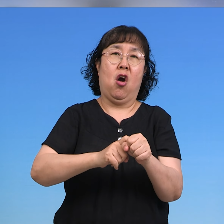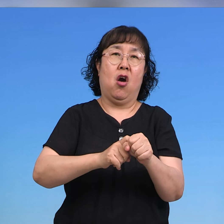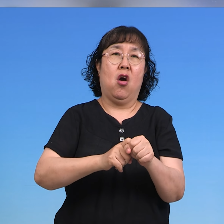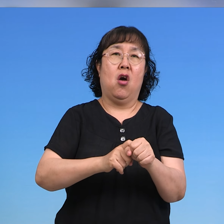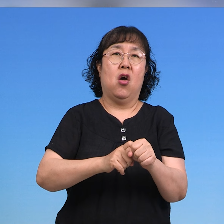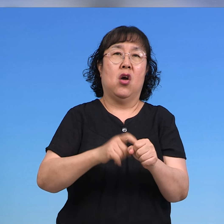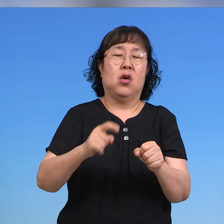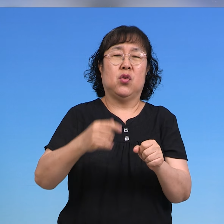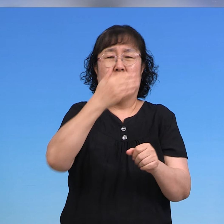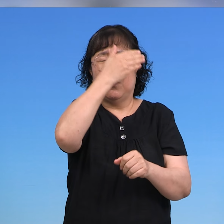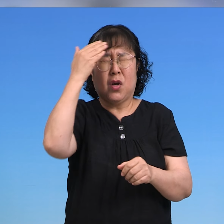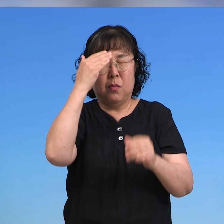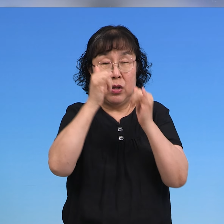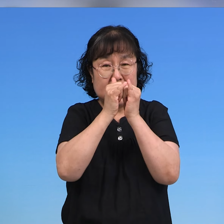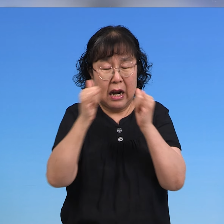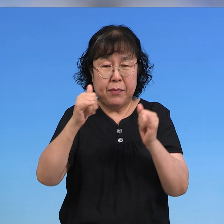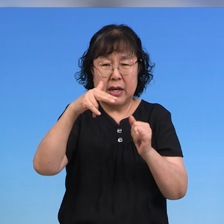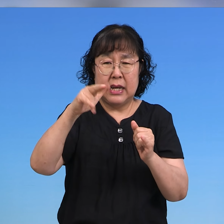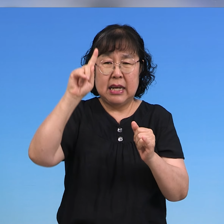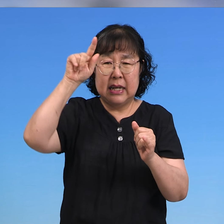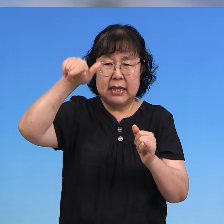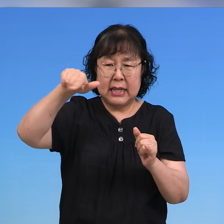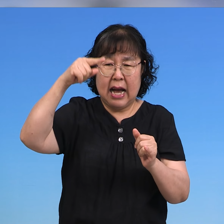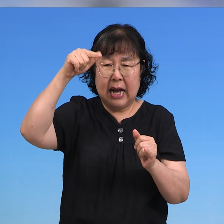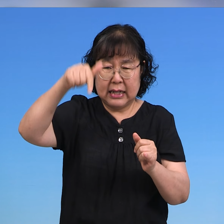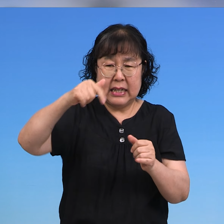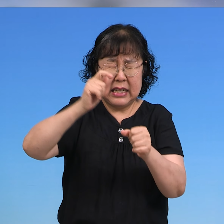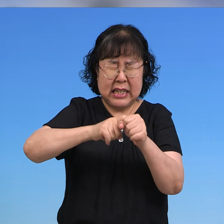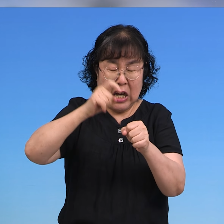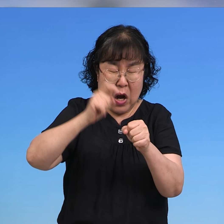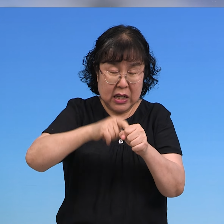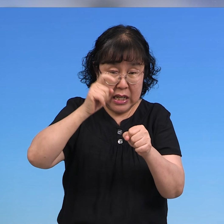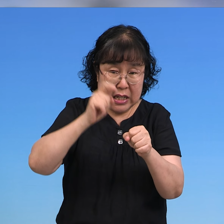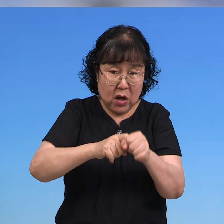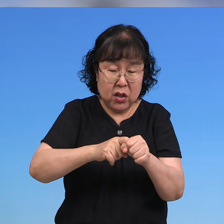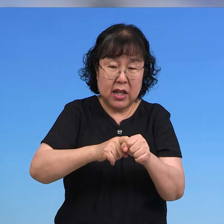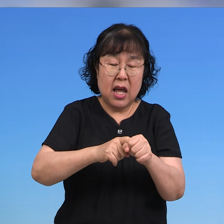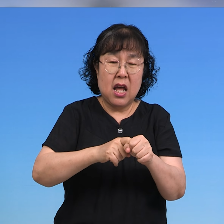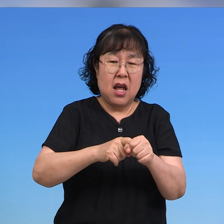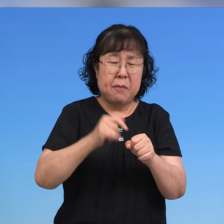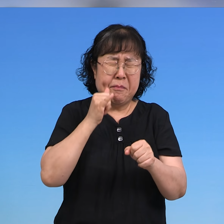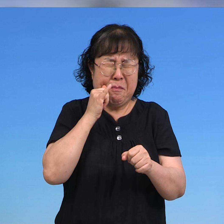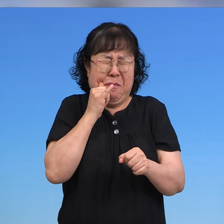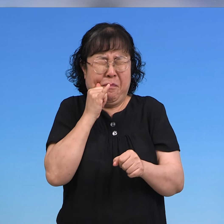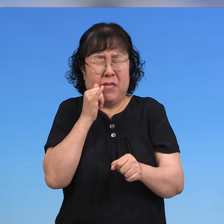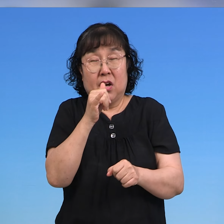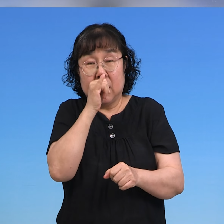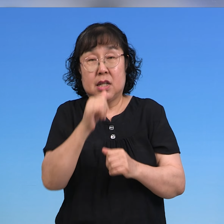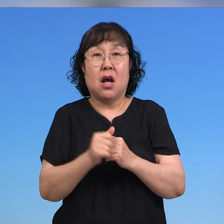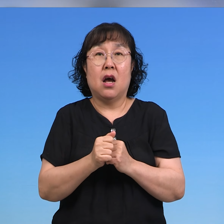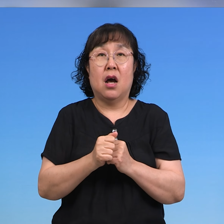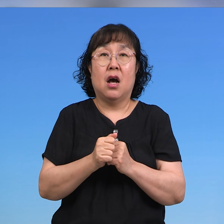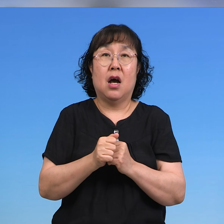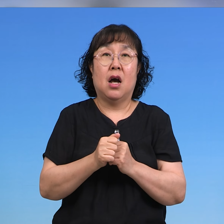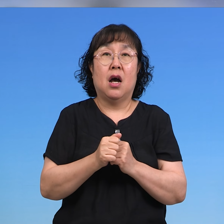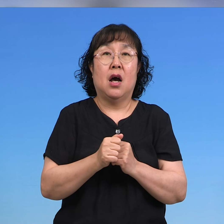이 짠 음식에 지금 중독이 돼가지고 그것도 보통 문제가 아닙니다. 막 그냥